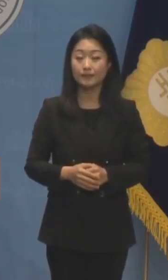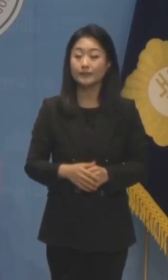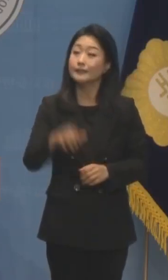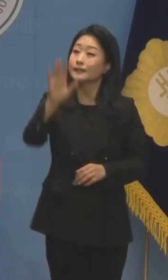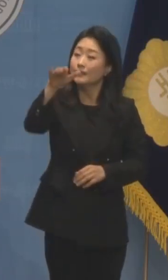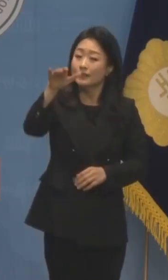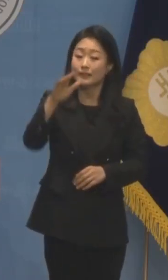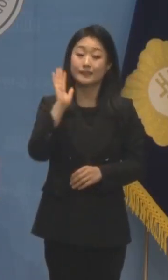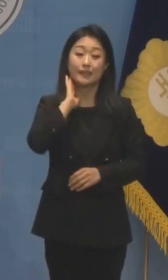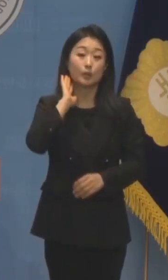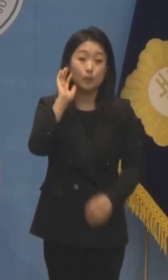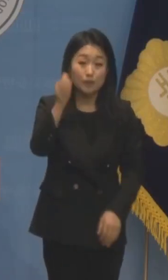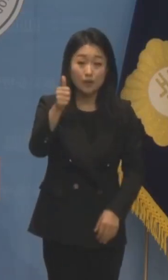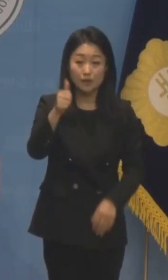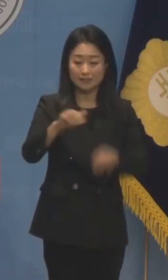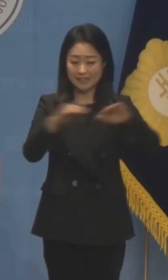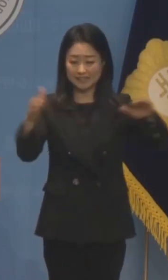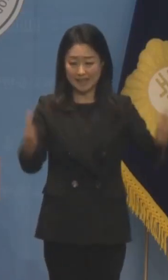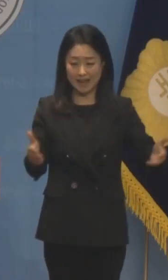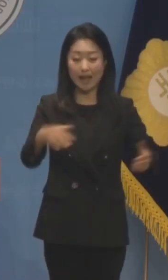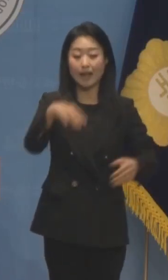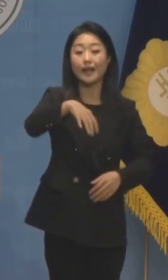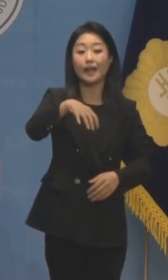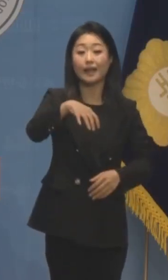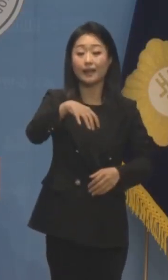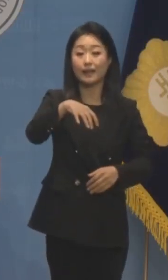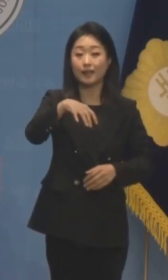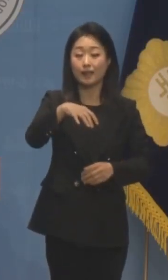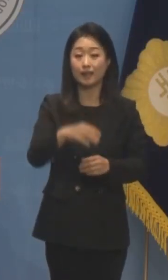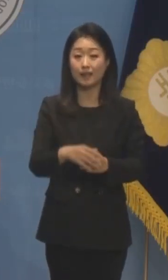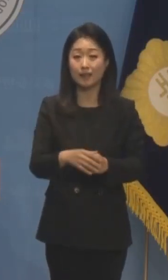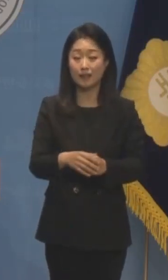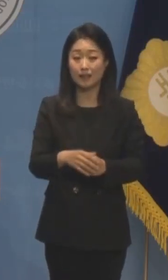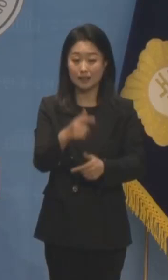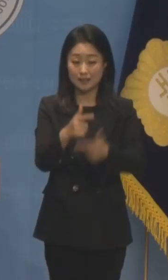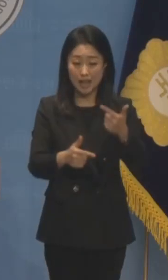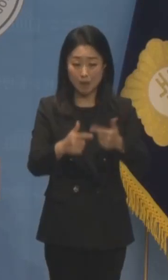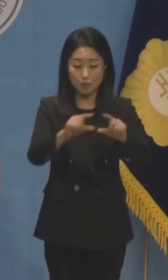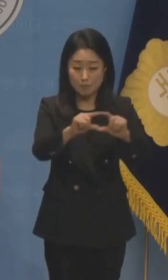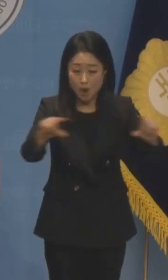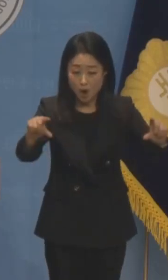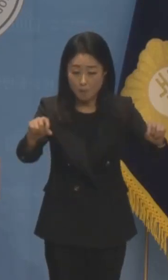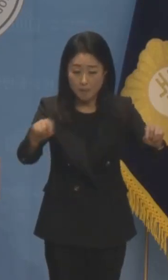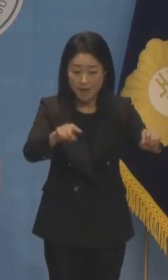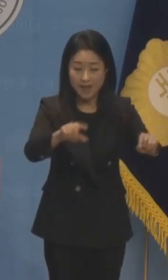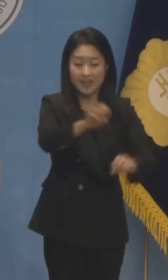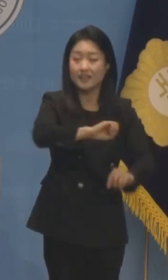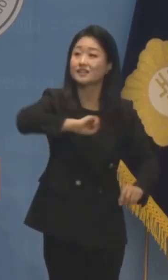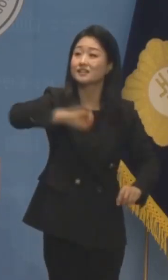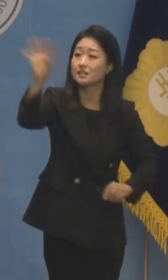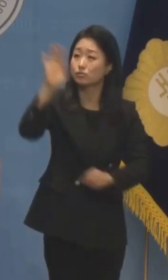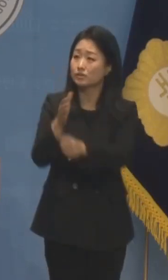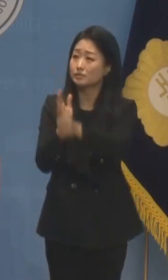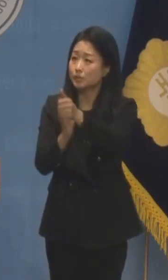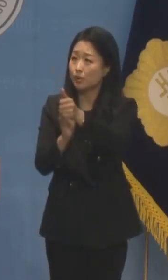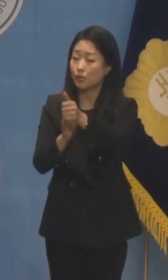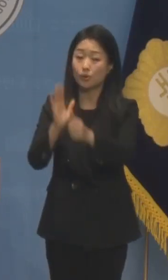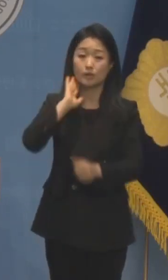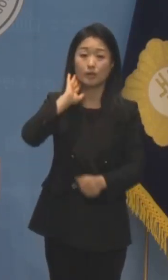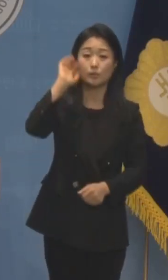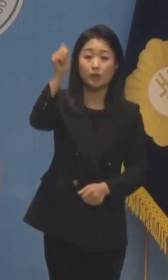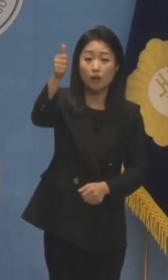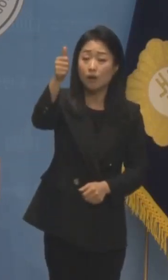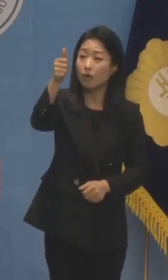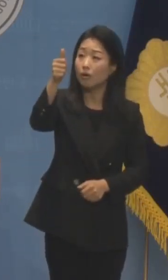하려면 대통령 책상 위에 놓여있는 나무 명패부터 치웠어야 합니다. 윤